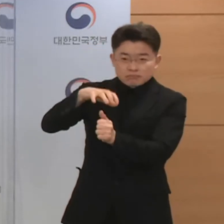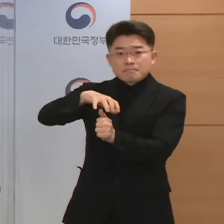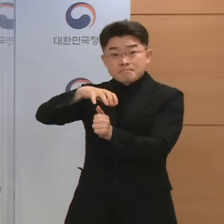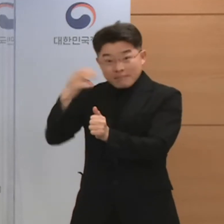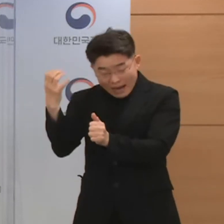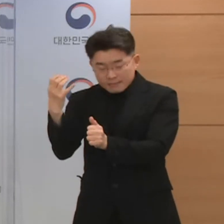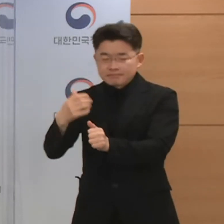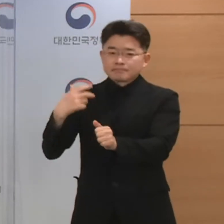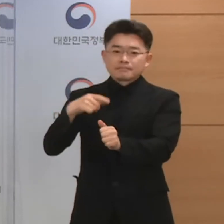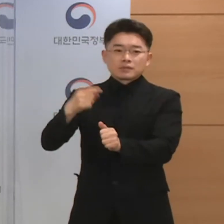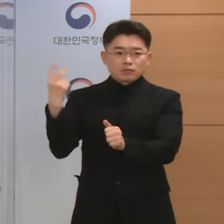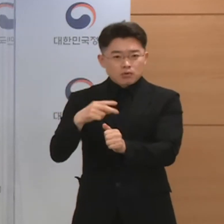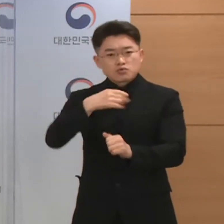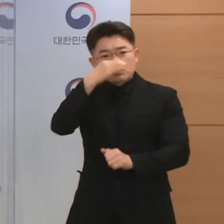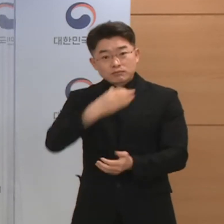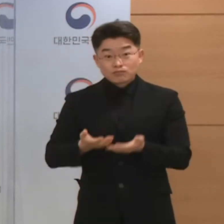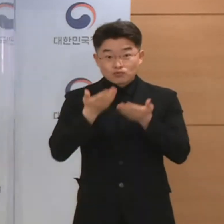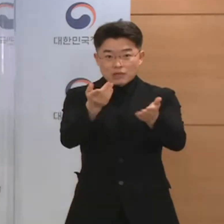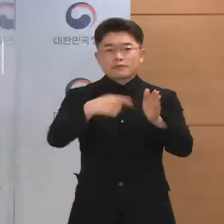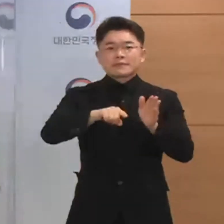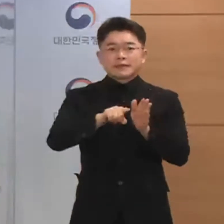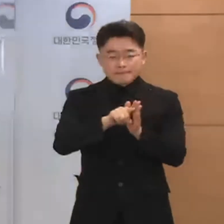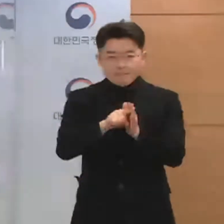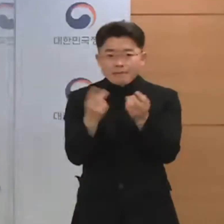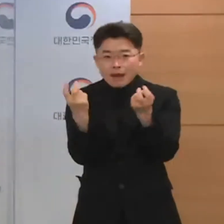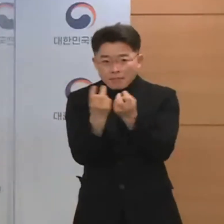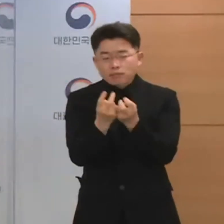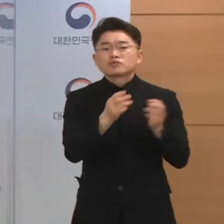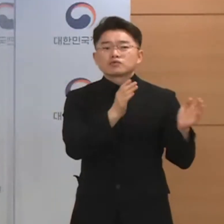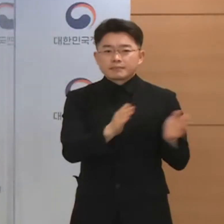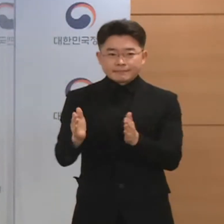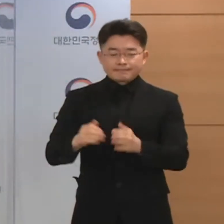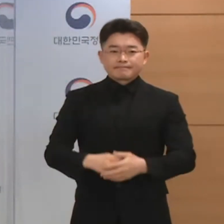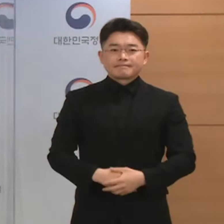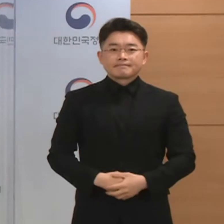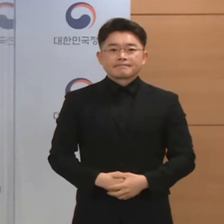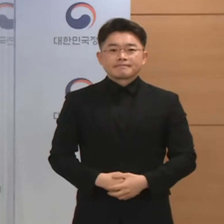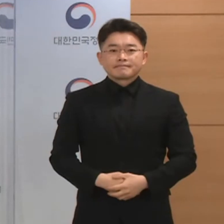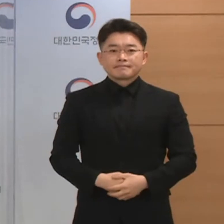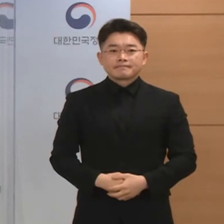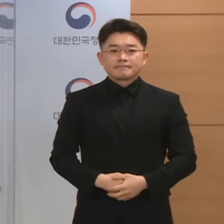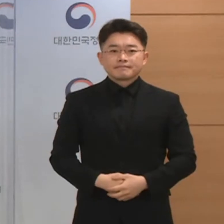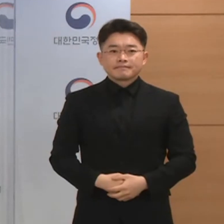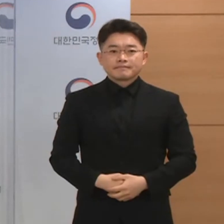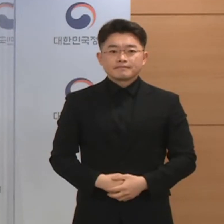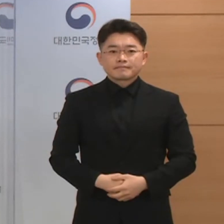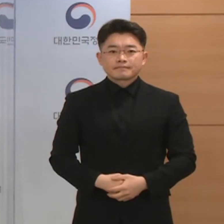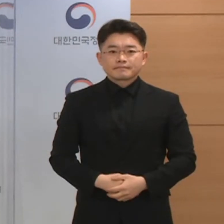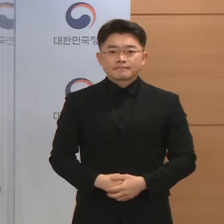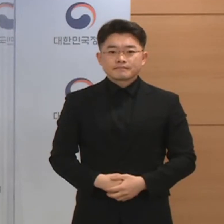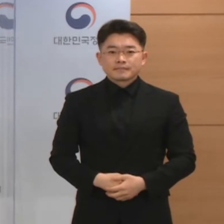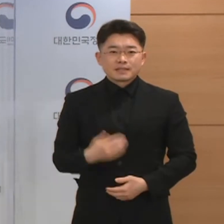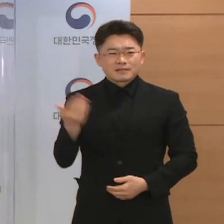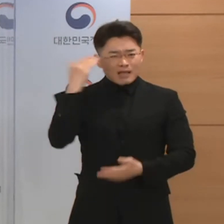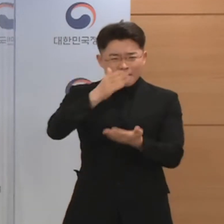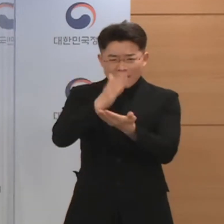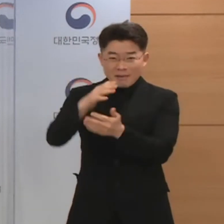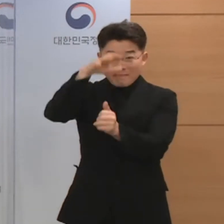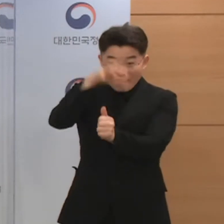따른 인센티브를 제공하기 위하여 방역수칙을 단계적으로 조정하고자 합니다. 방역수칙의